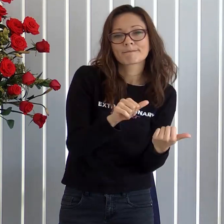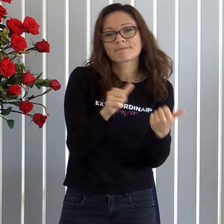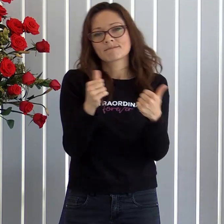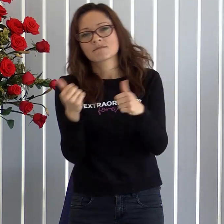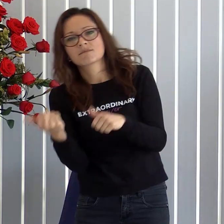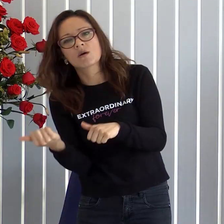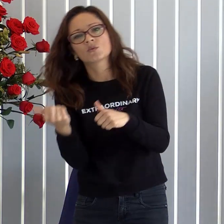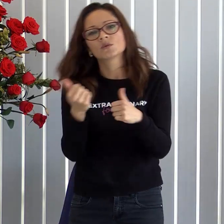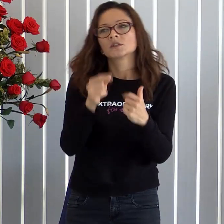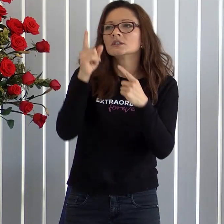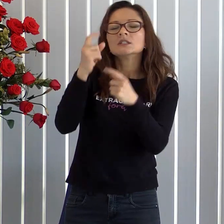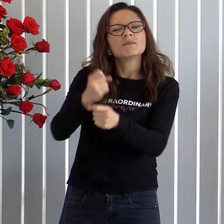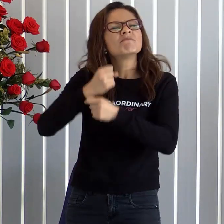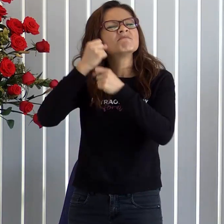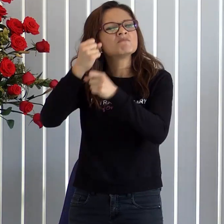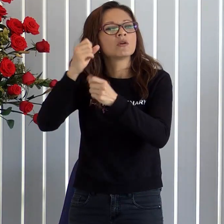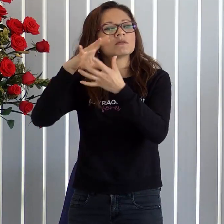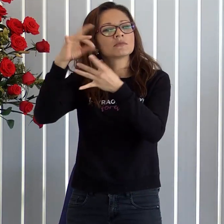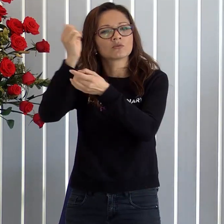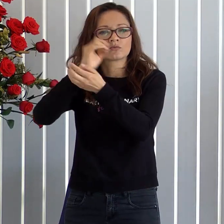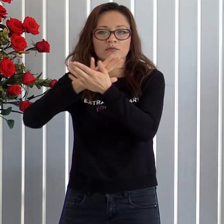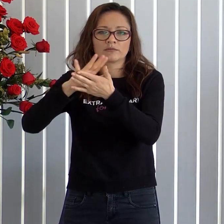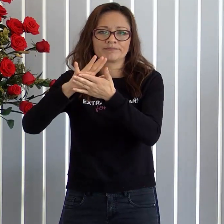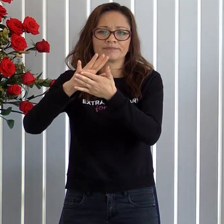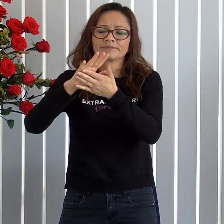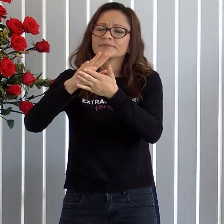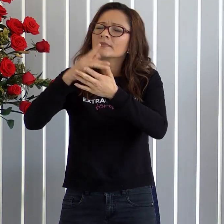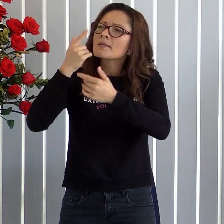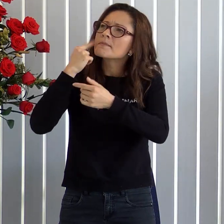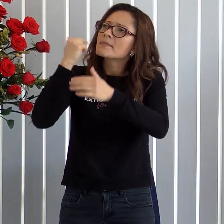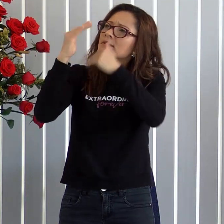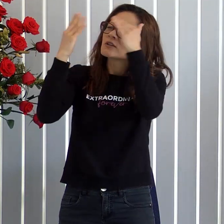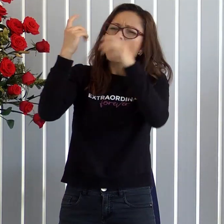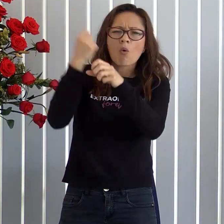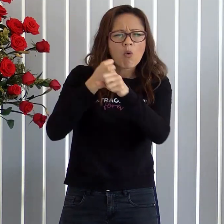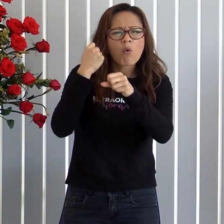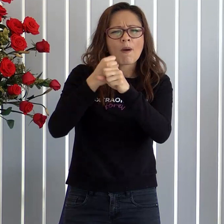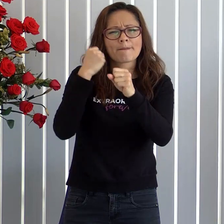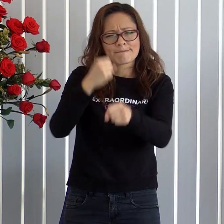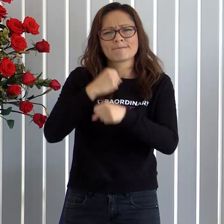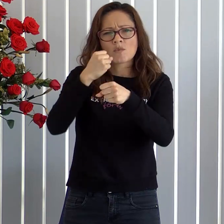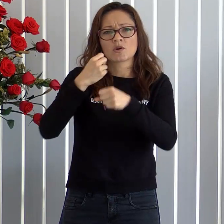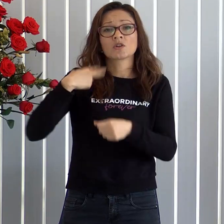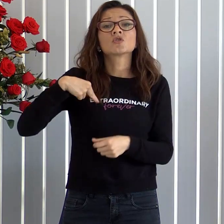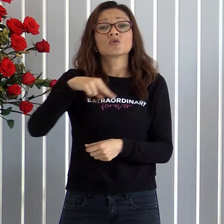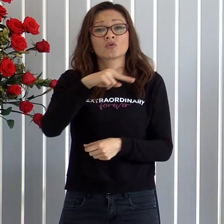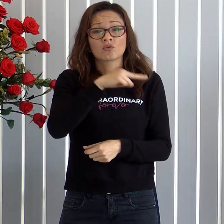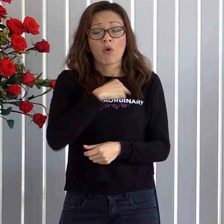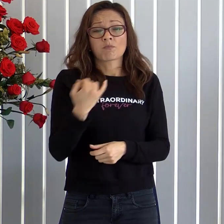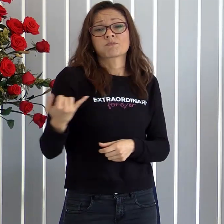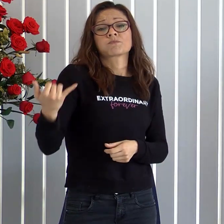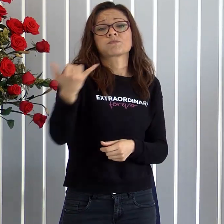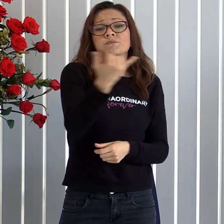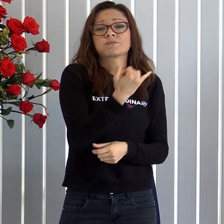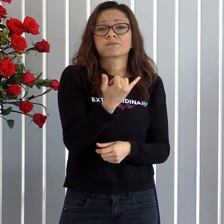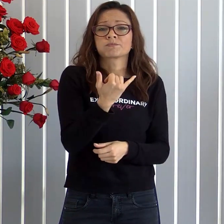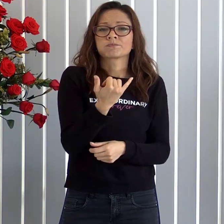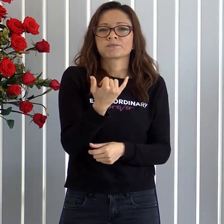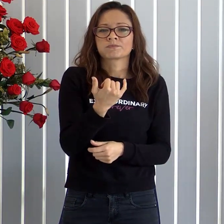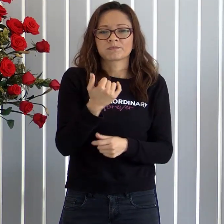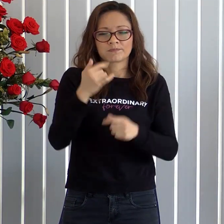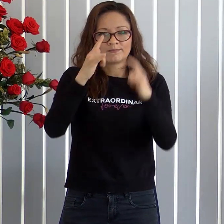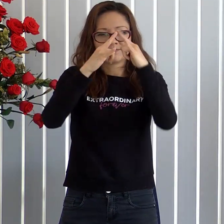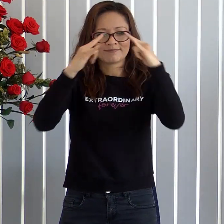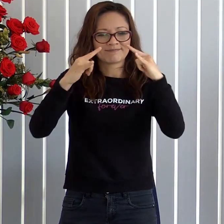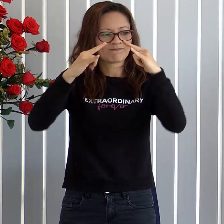bautizados, Señor, en el poder de tu Espíritu, Padre Celestial. Obra con poder, porque nosotros hemos extendido, Señor, nuestras estacas